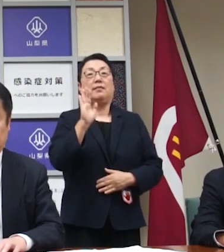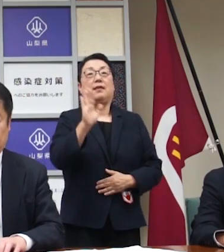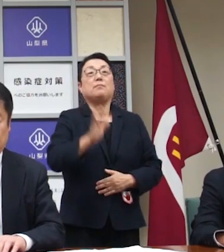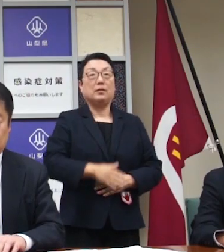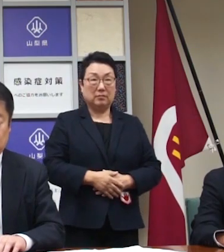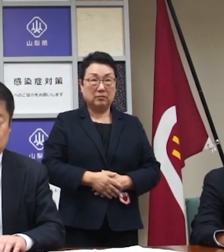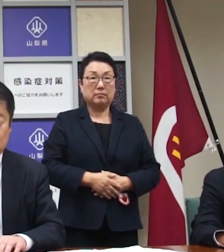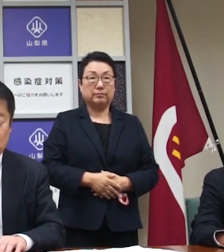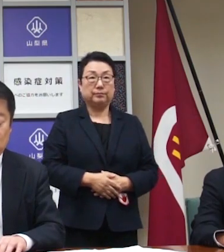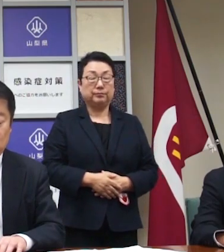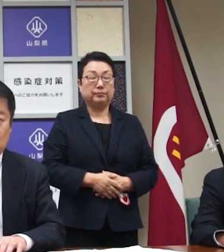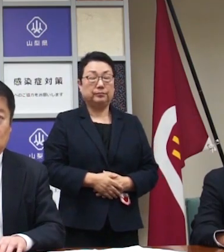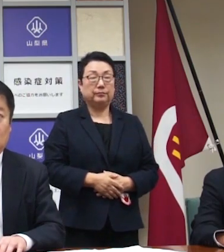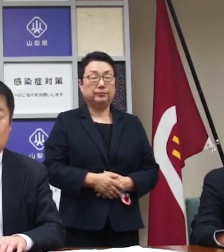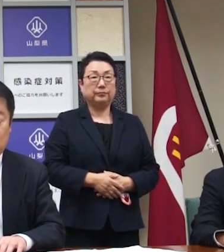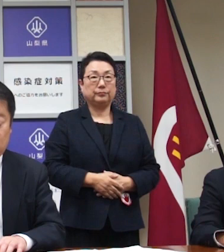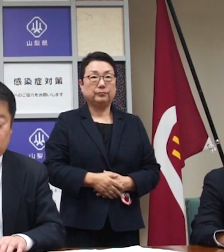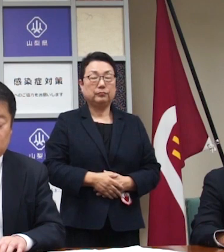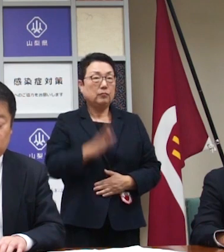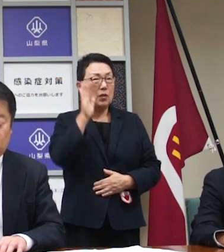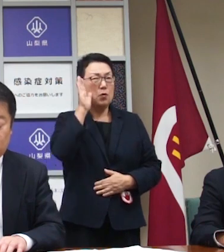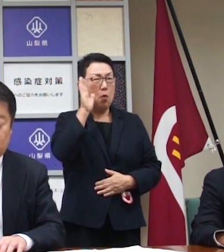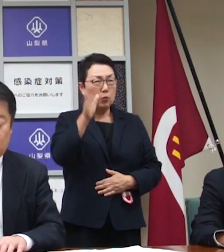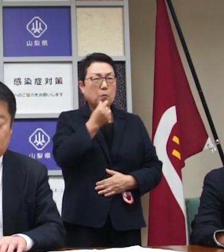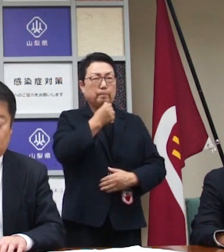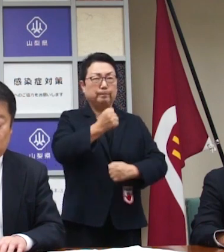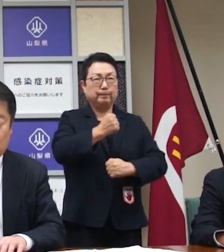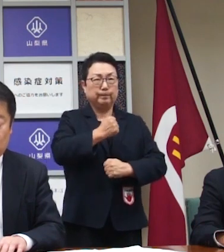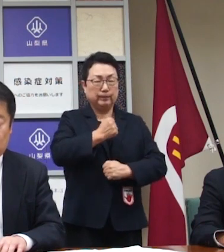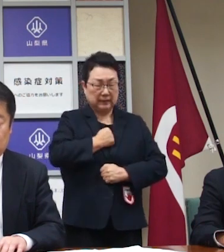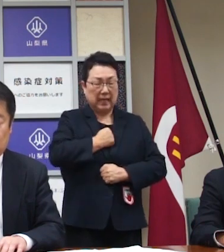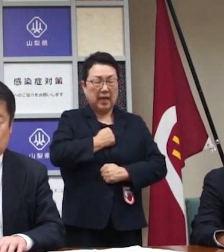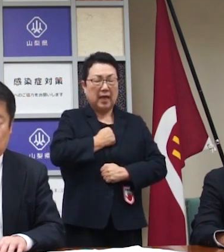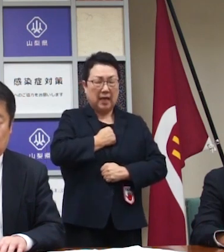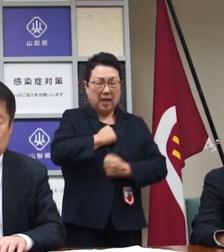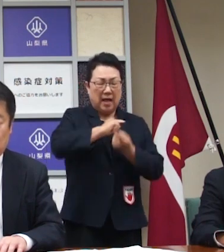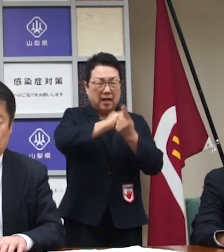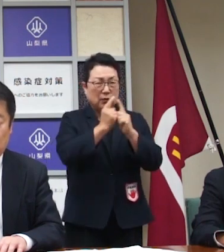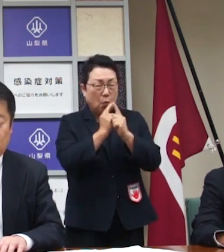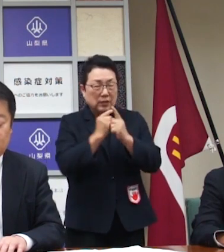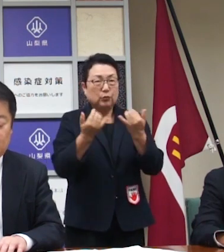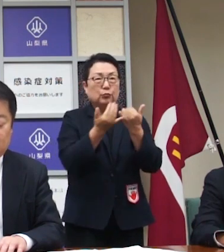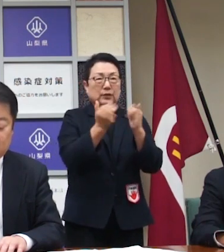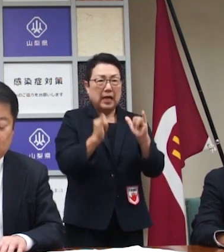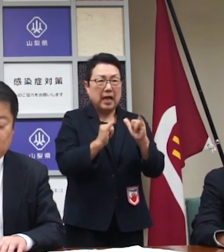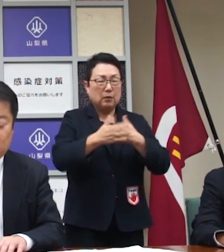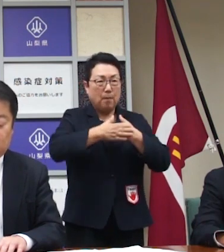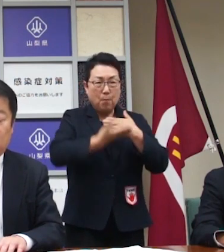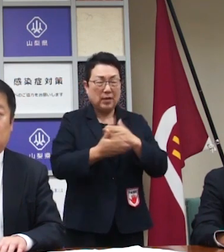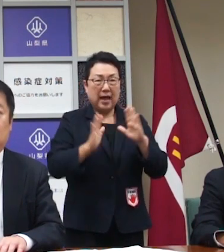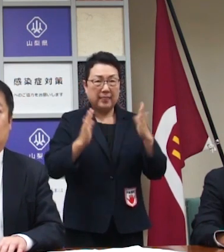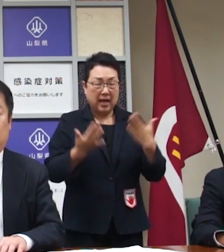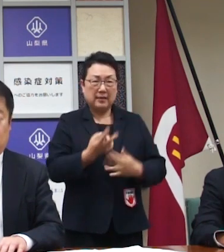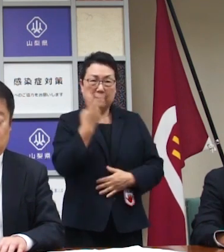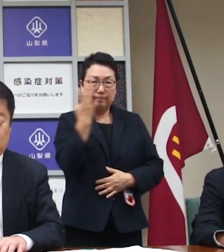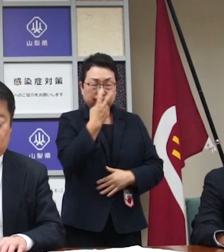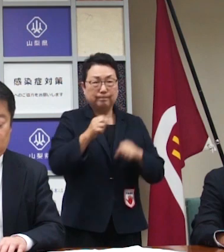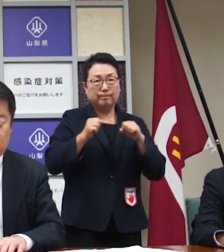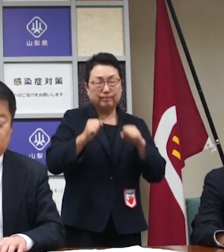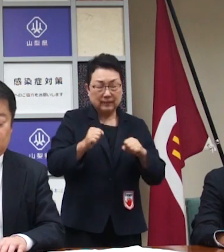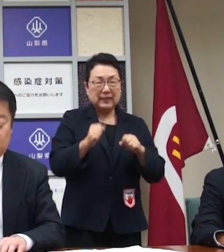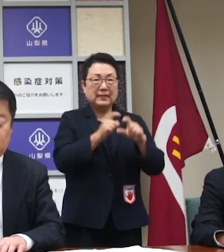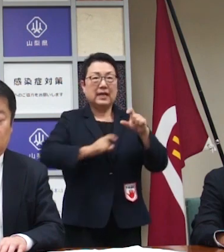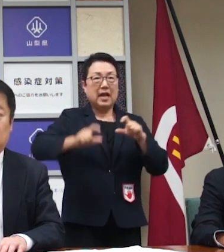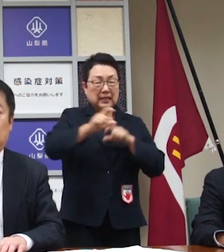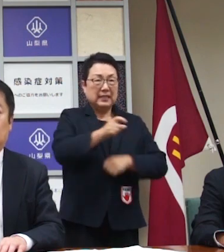。今後念には念を入れ、濃厚接触者の確認漏れがないかなど、さらなる